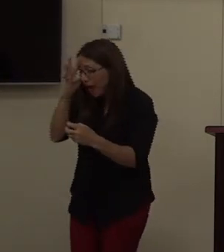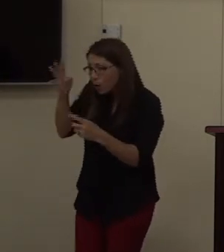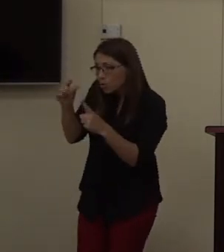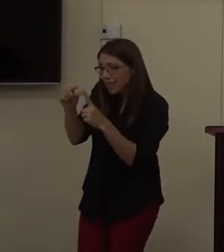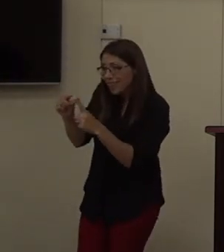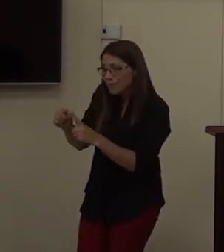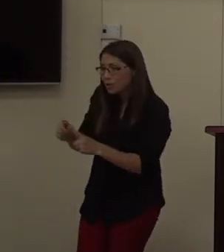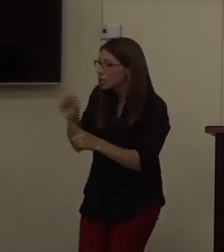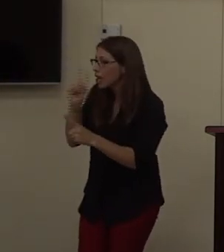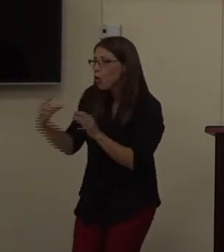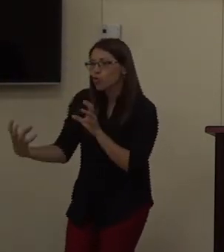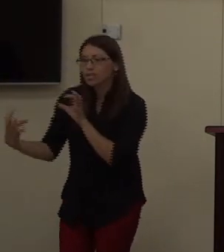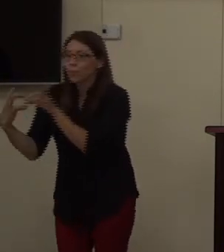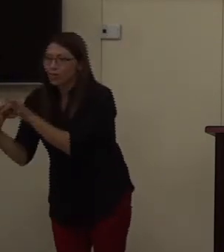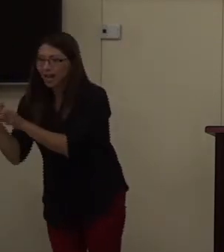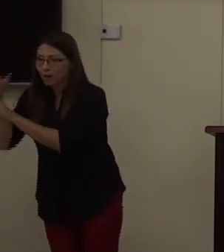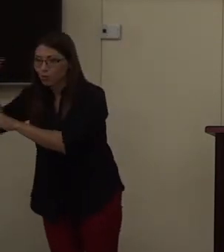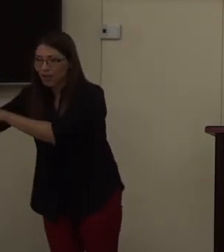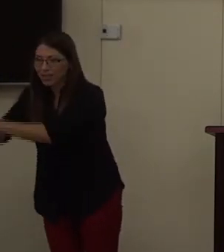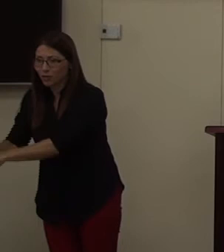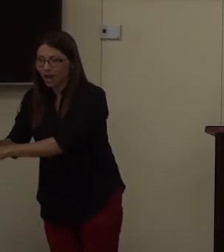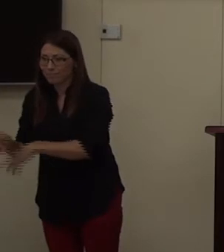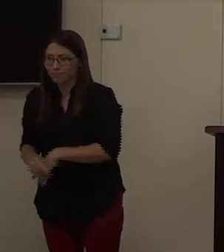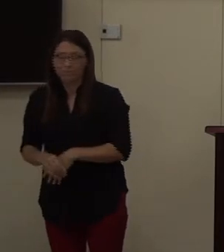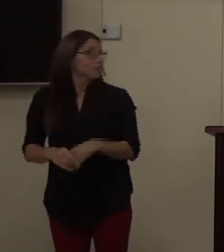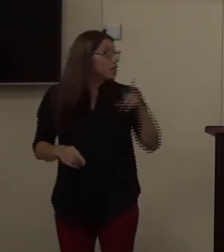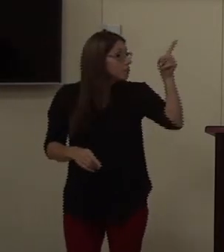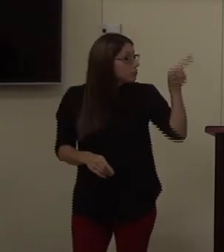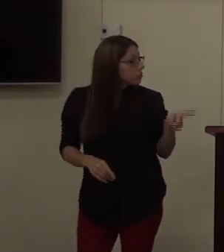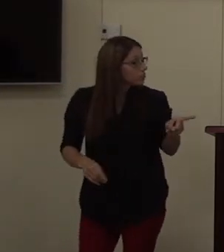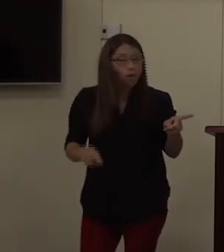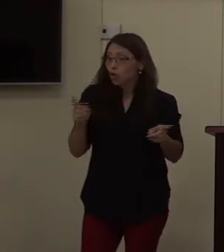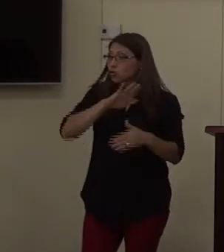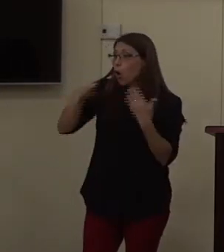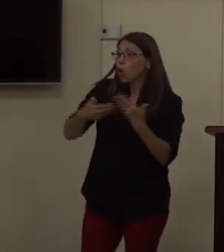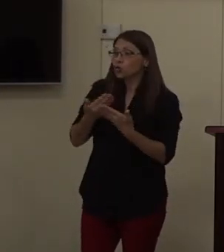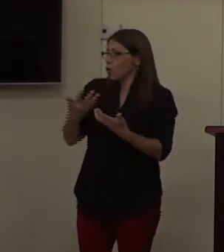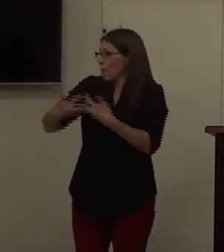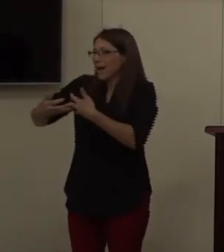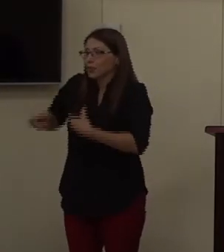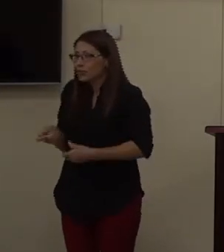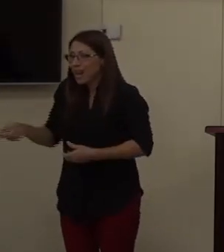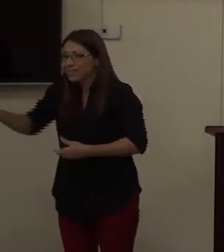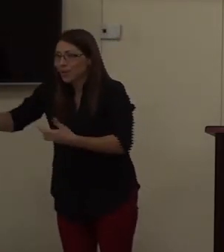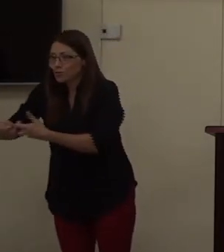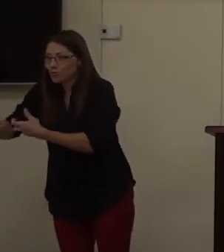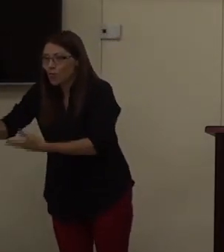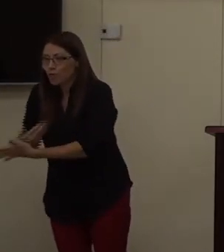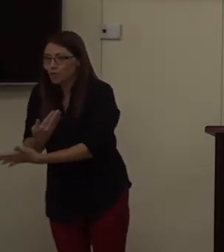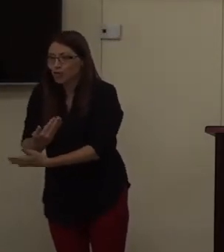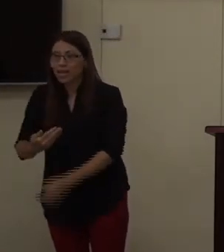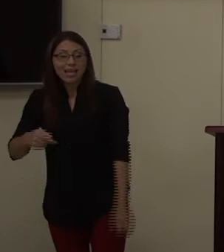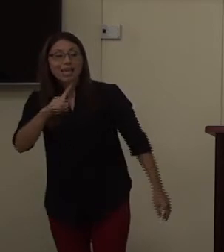a estas culturas tradicionales de esta forma. Son puros aparatos nuevos, eléctricos, obviamente, y se les pregunta